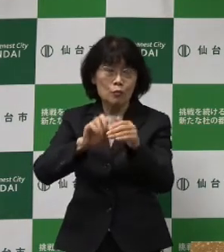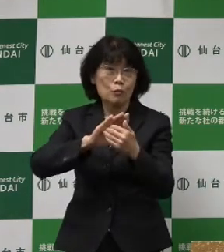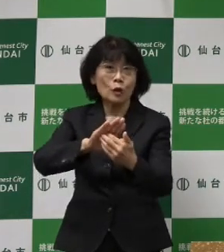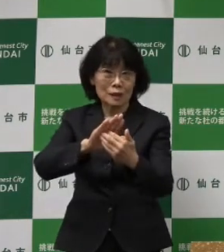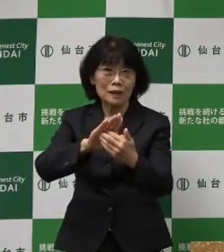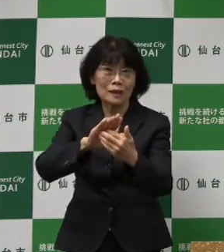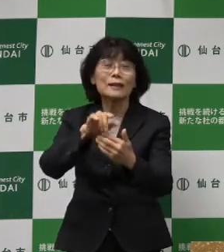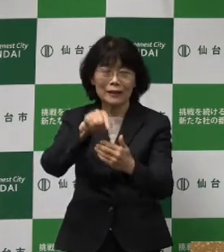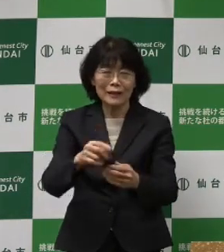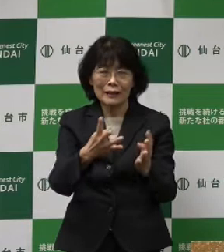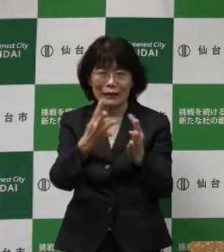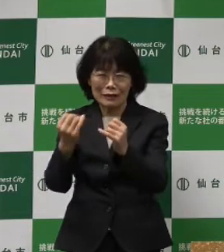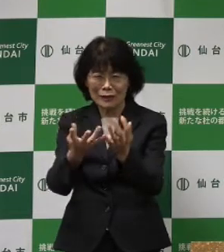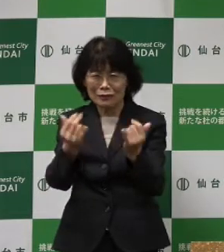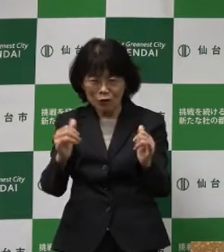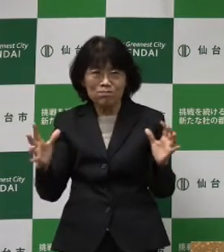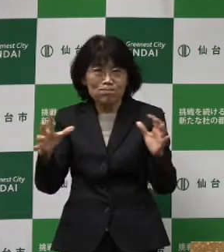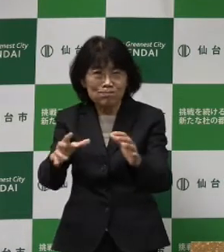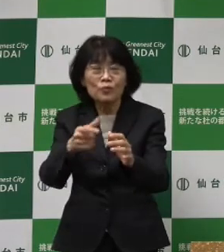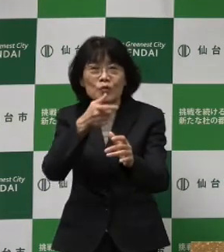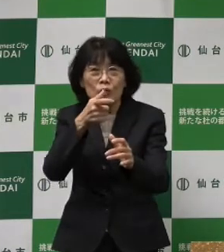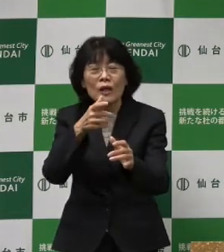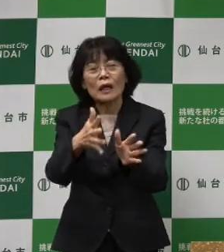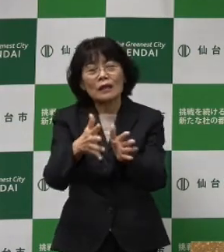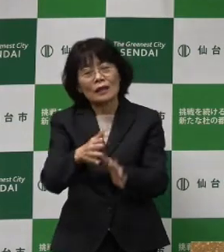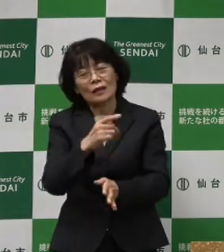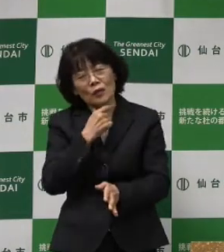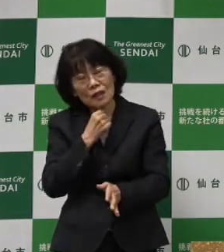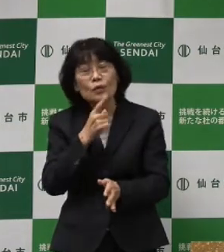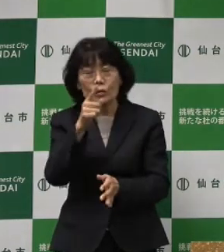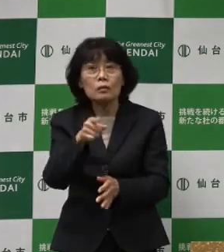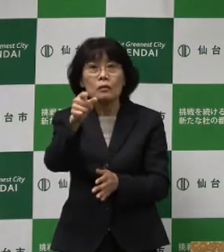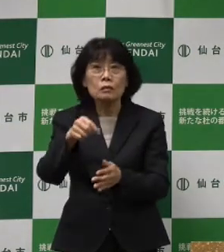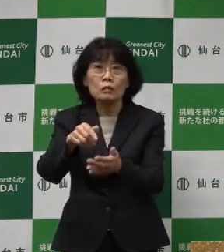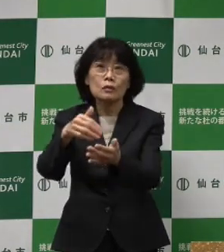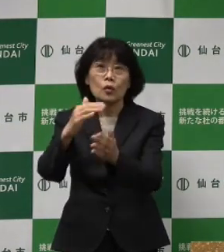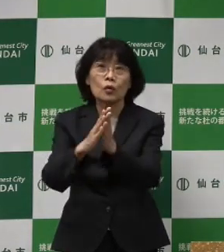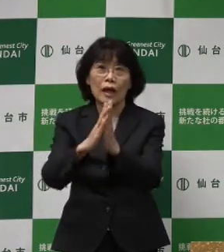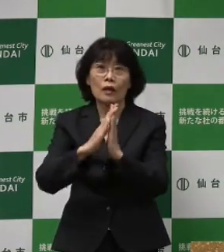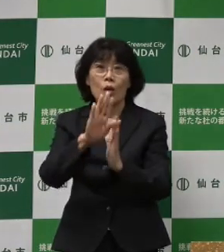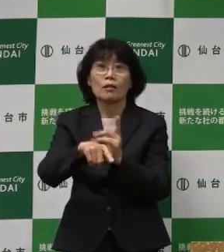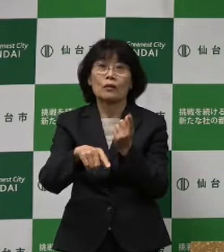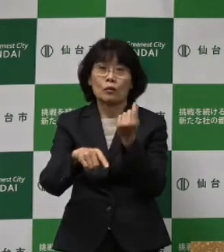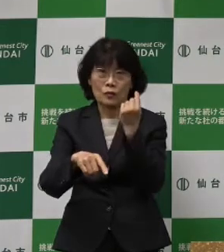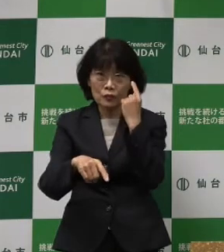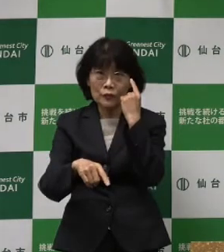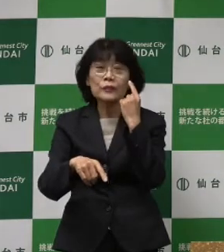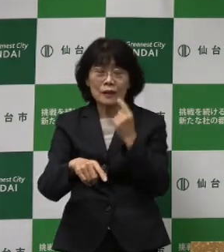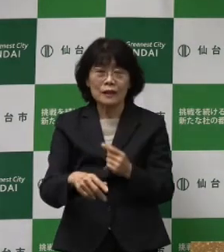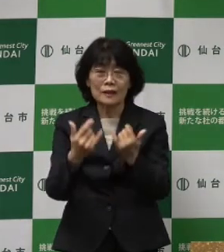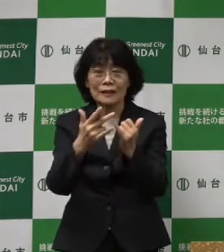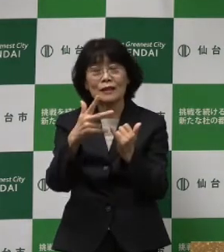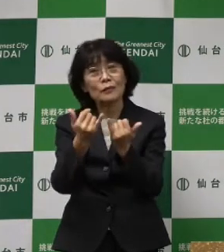多人数での会食というのは控えてほしいというような要請もしていました。市民、民間企業を含め